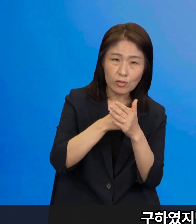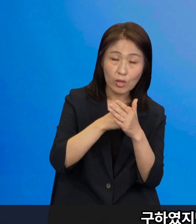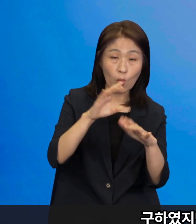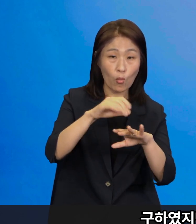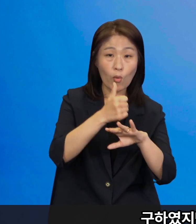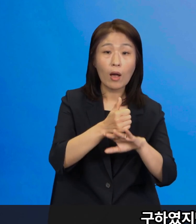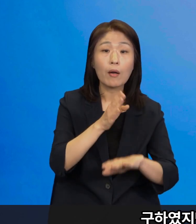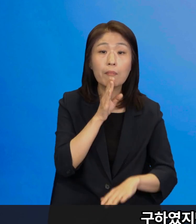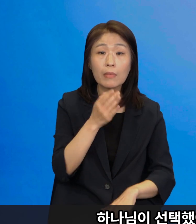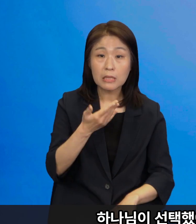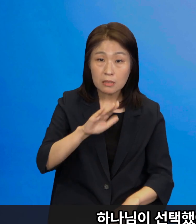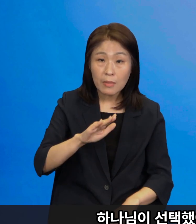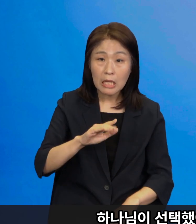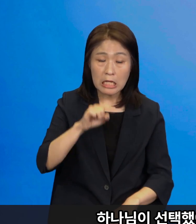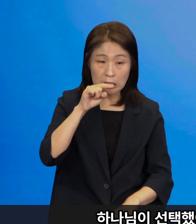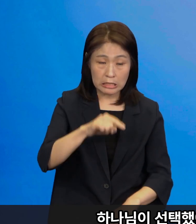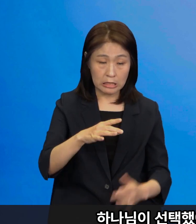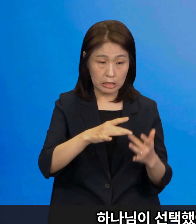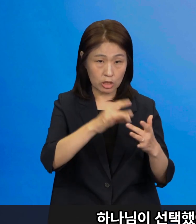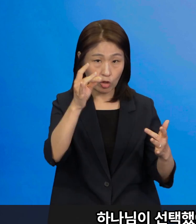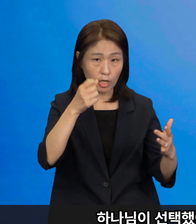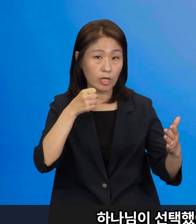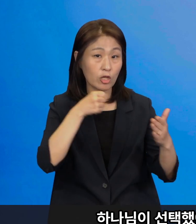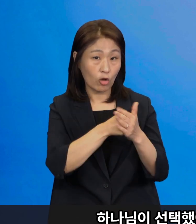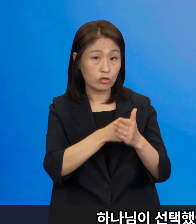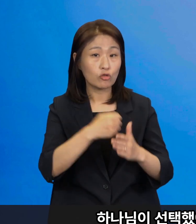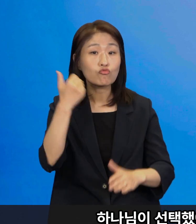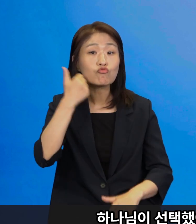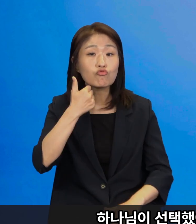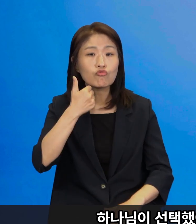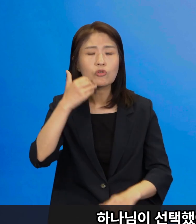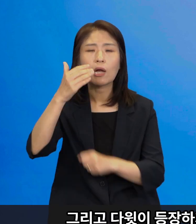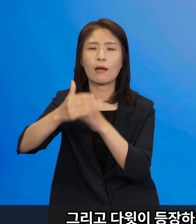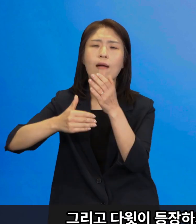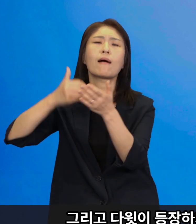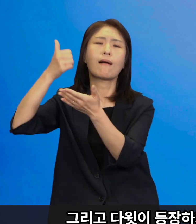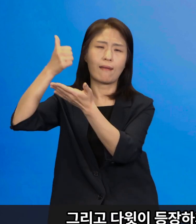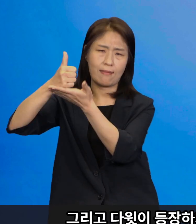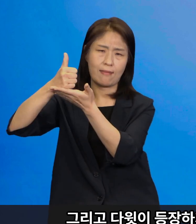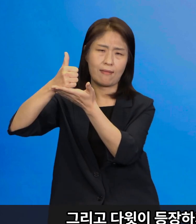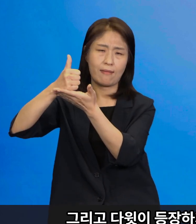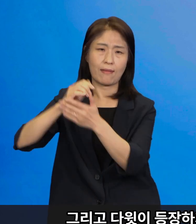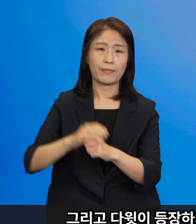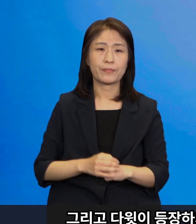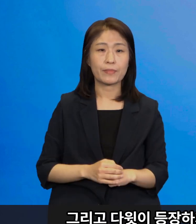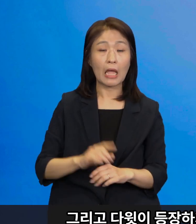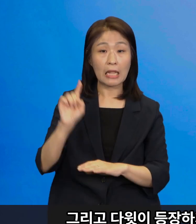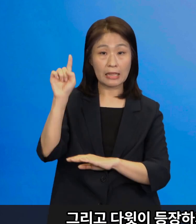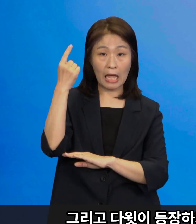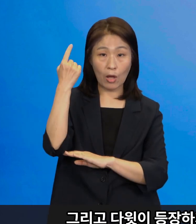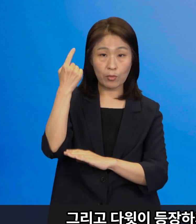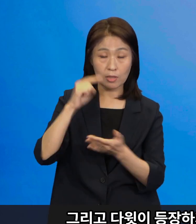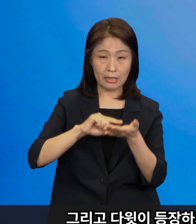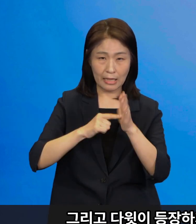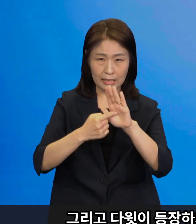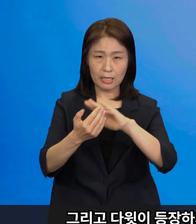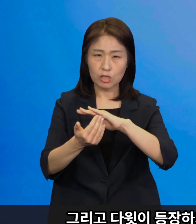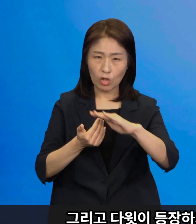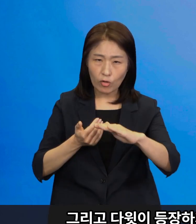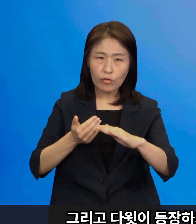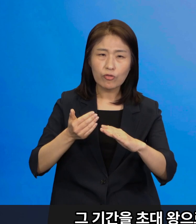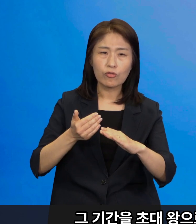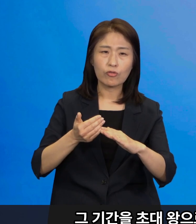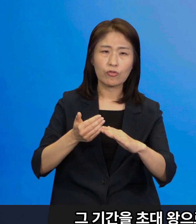구하였지만 누가 선택을 했느냐? 하나님이 선택했어요. 여러분, 그걸 아셔야 돼요. 그리고 다윗이 등장하기 전까지, 어쨌든 왕이